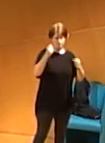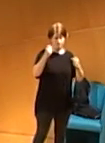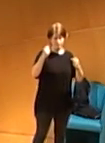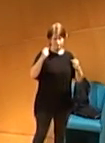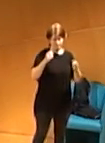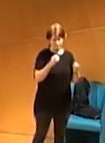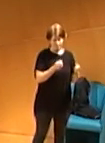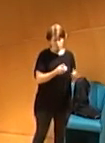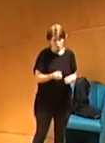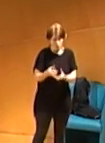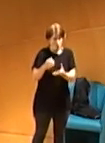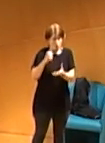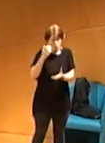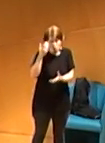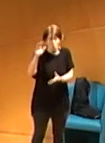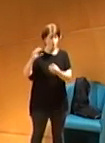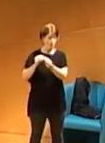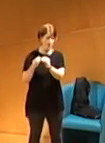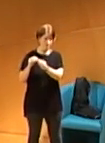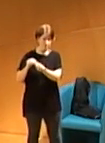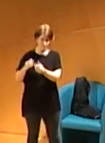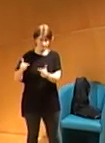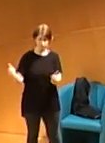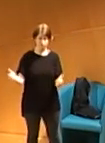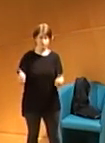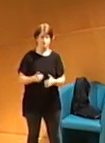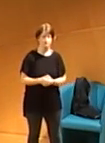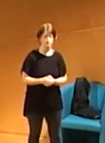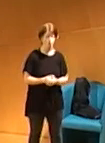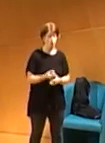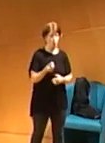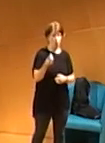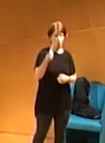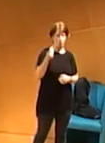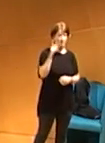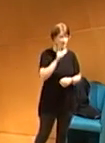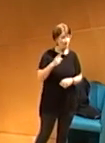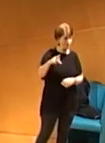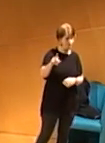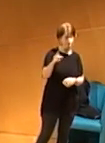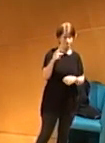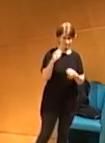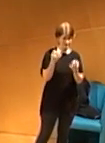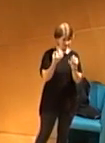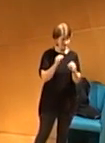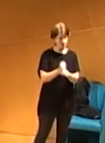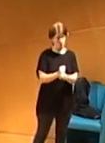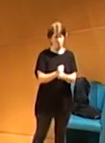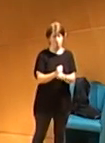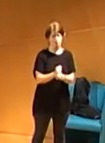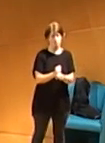Bon, et puis là, alors, ma petite fille a 10 ans. Et il y a eu la séparation du